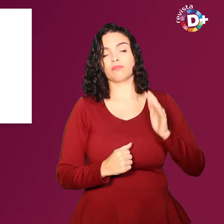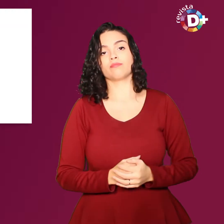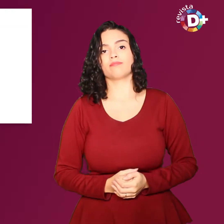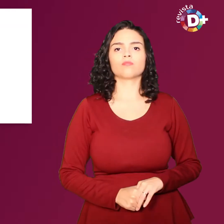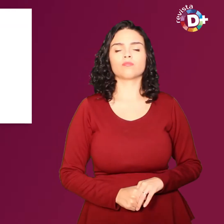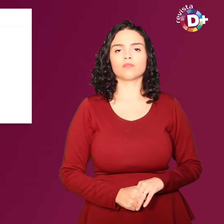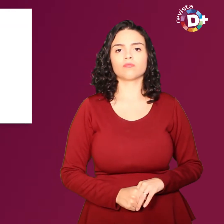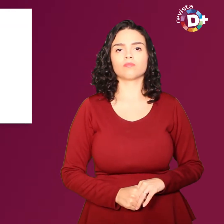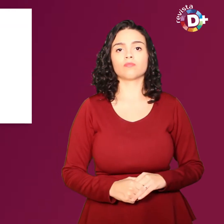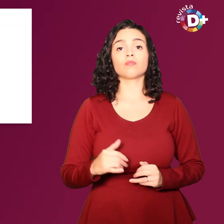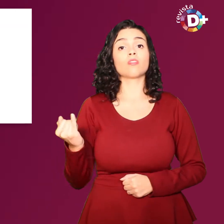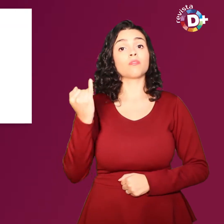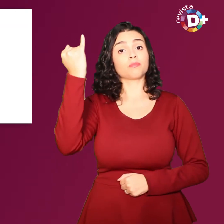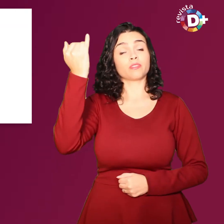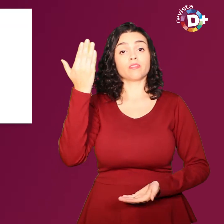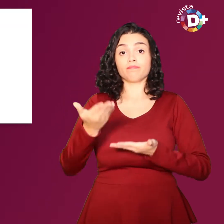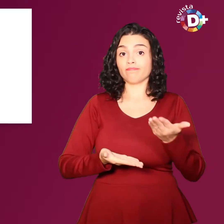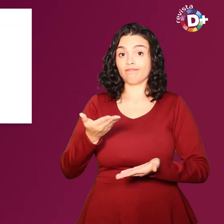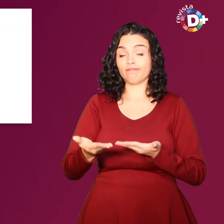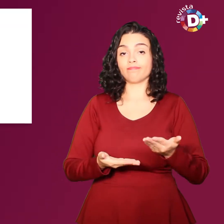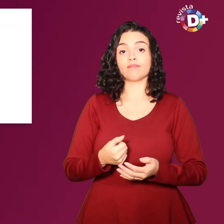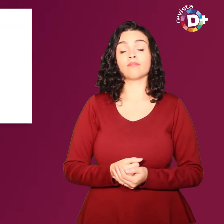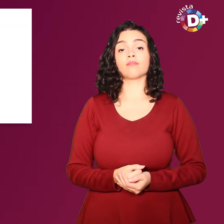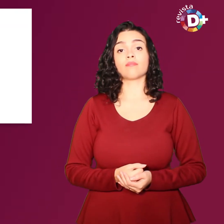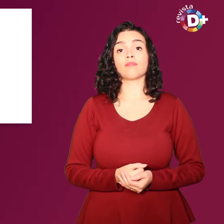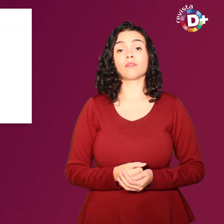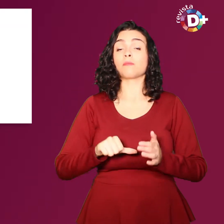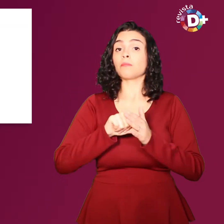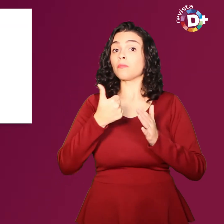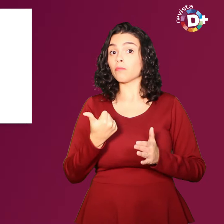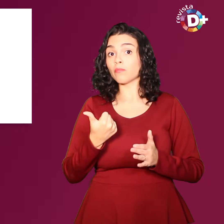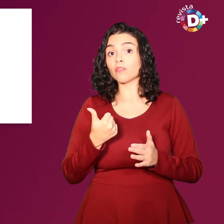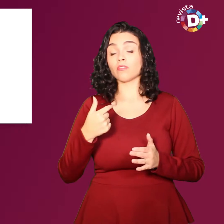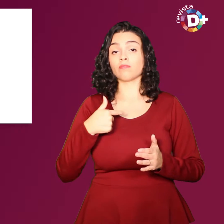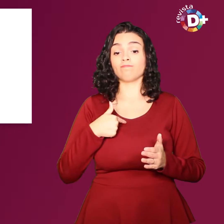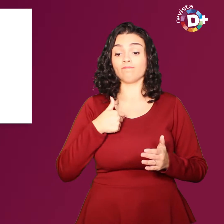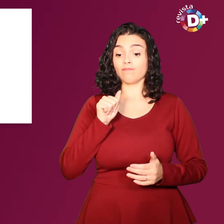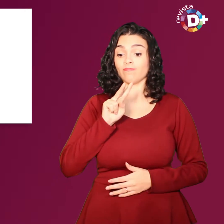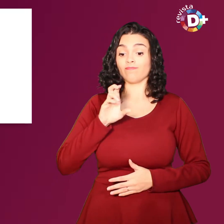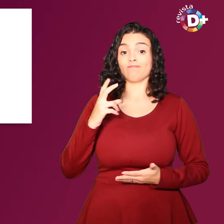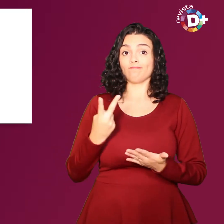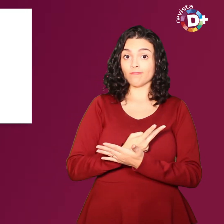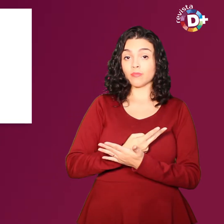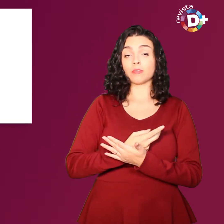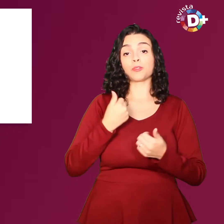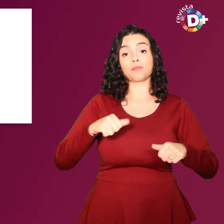A importância da reabilitação. O primeiro passo após um AVC é descobrir a causa para prevenir um segundo